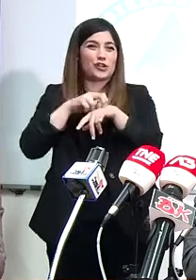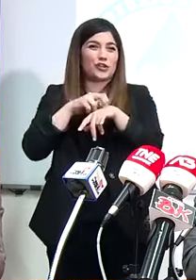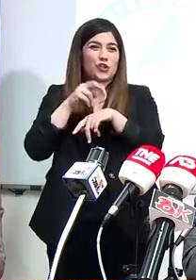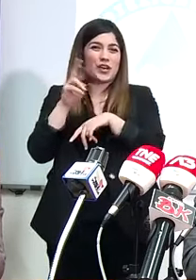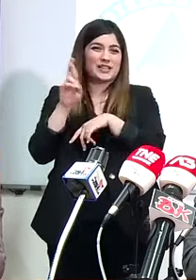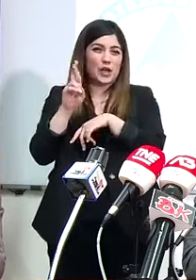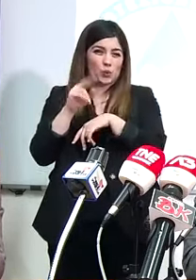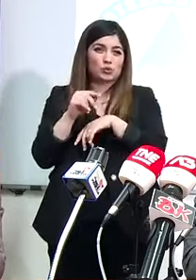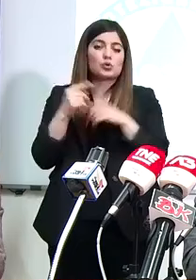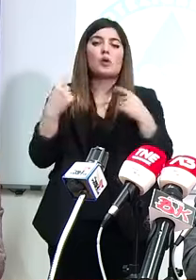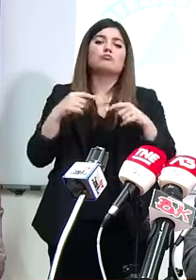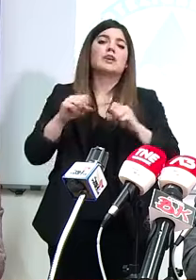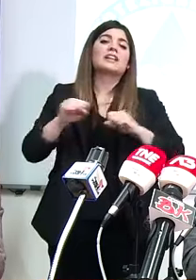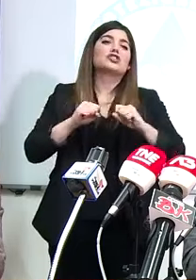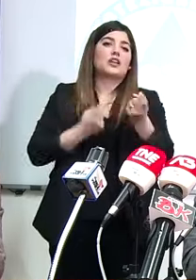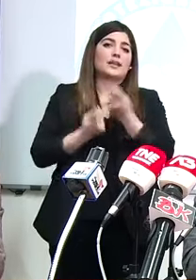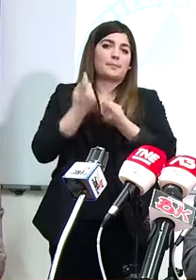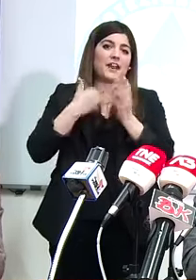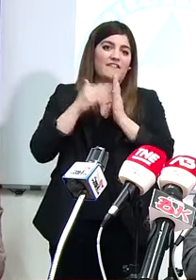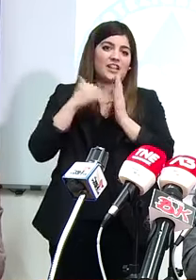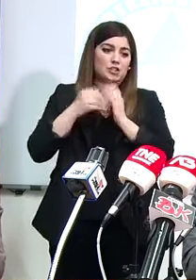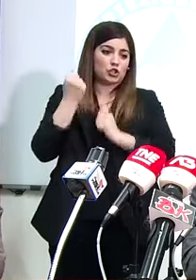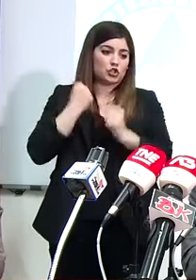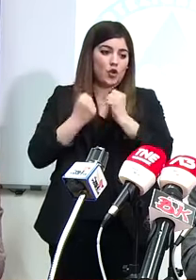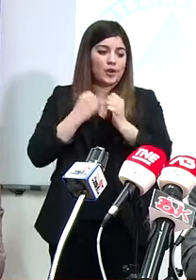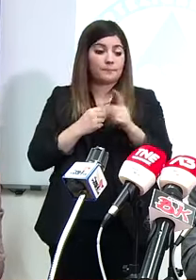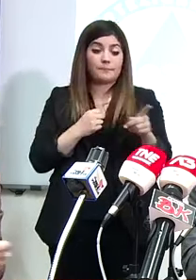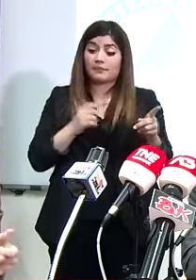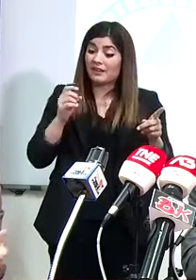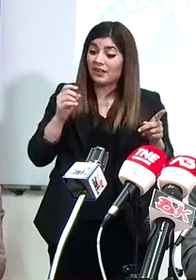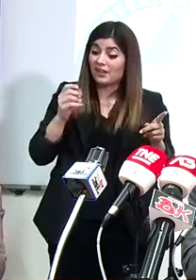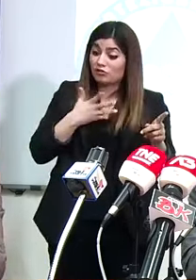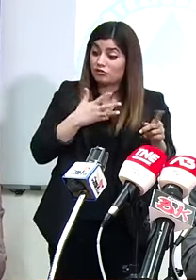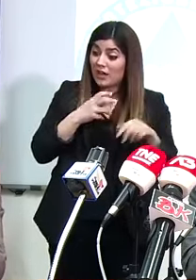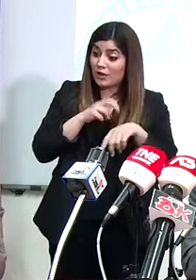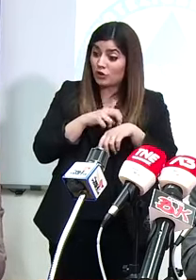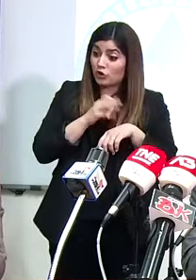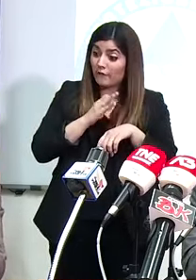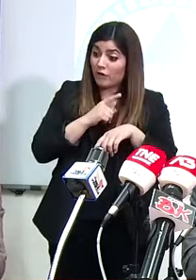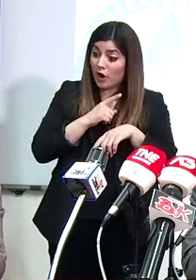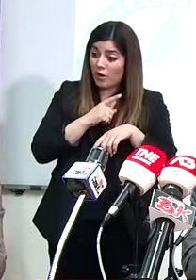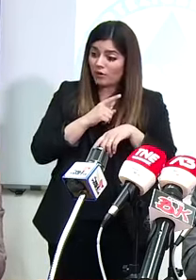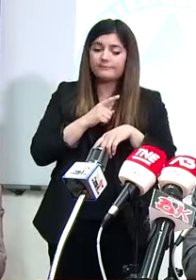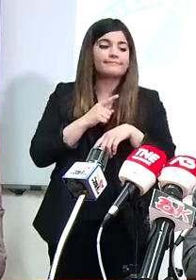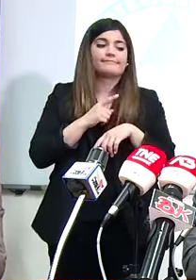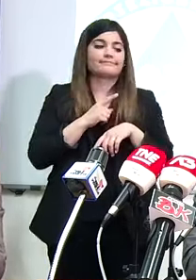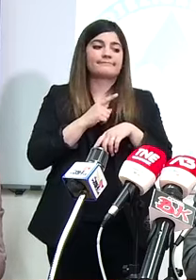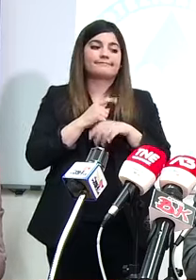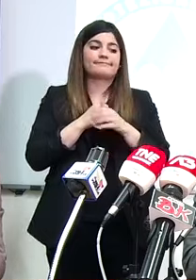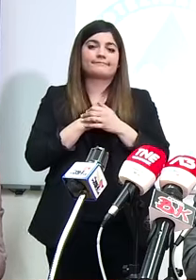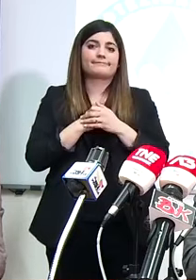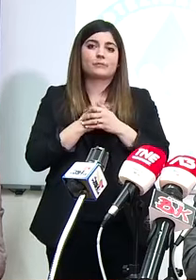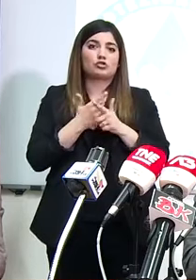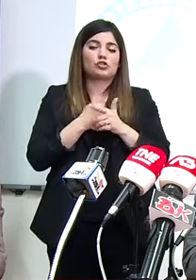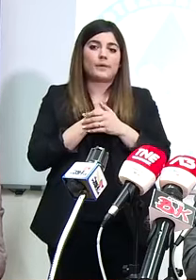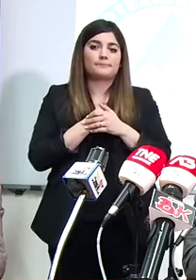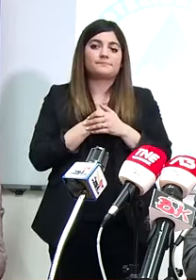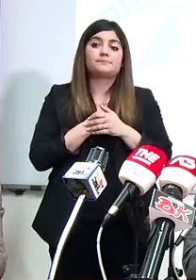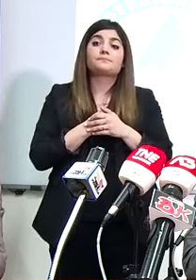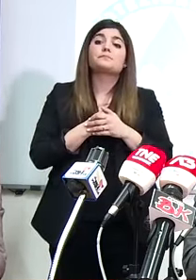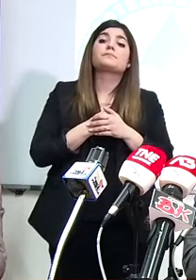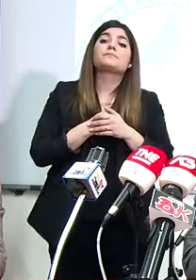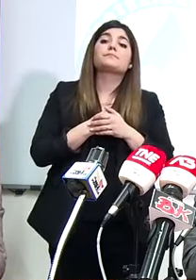prevenzione se vogliamo sentire di controllo e nel frattempo moscati e poi chiudiamo po il